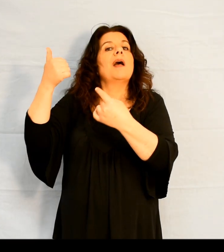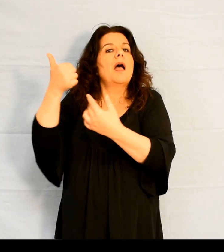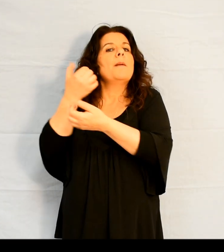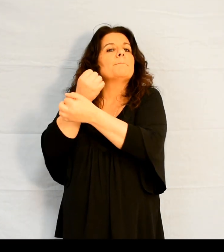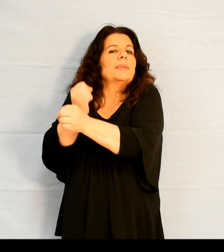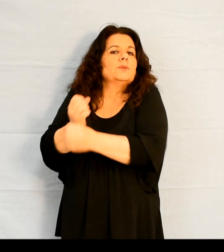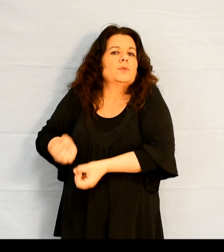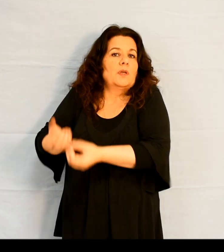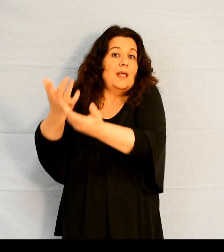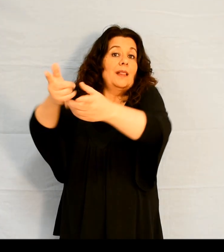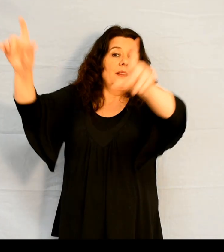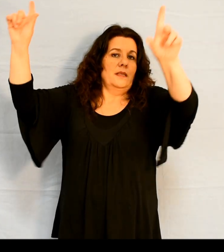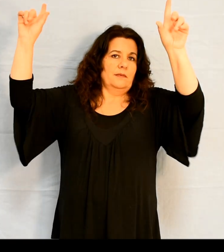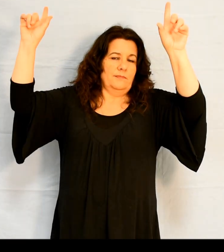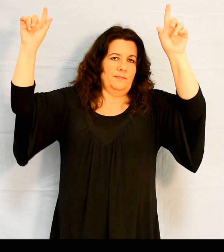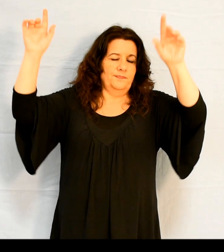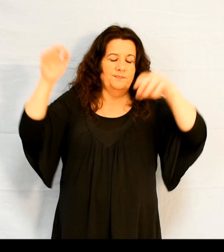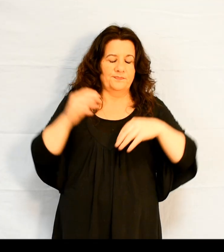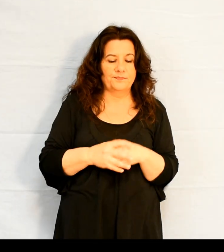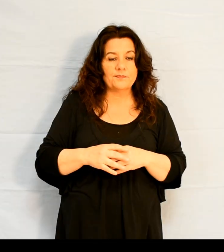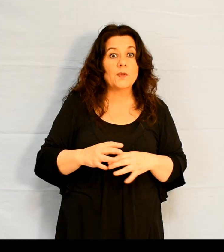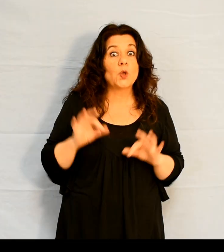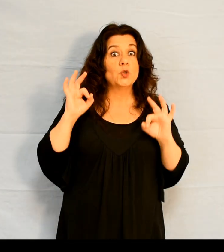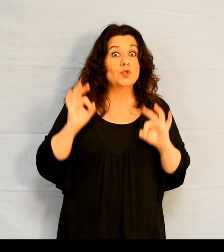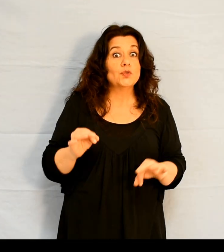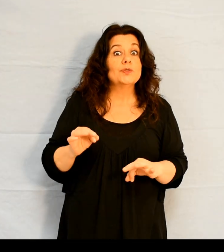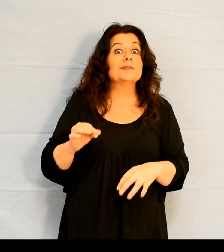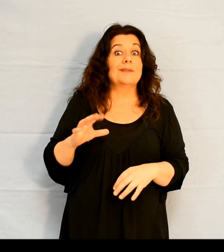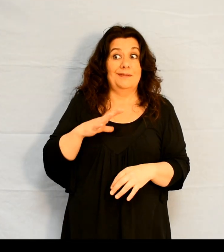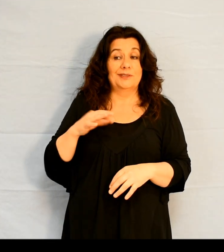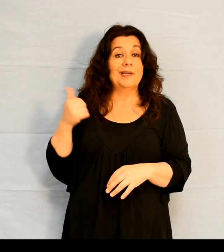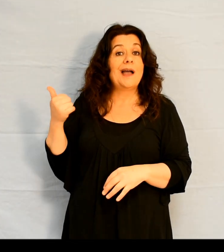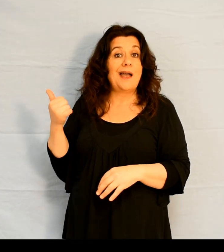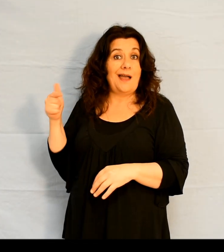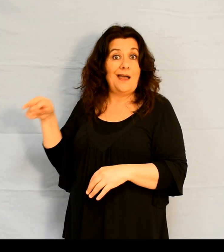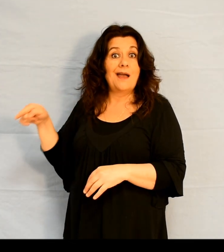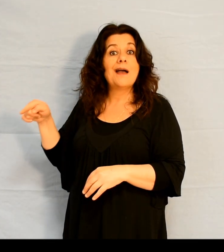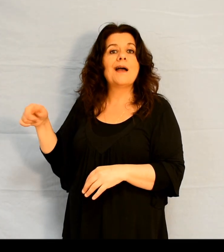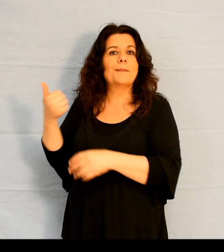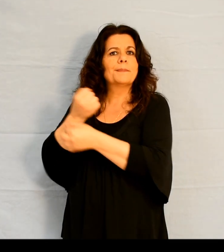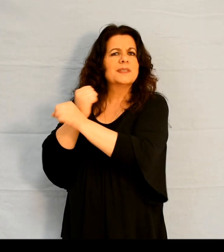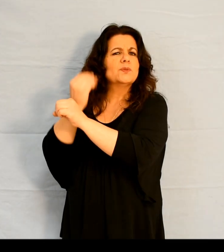Il y avait alors un prisonnier bien connu, nommé Barabbas.